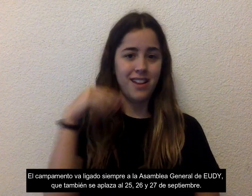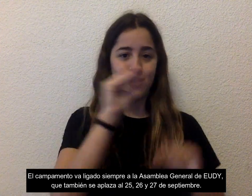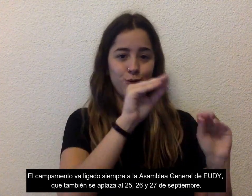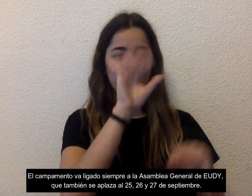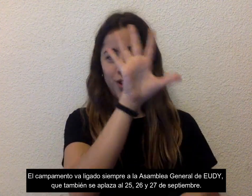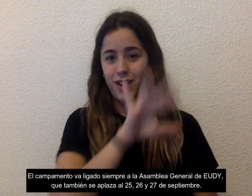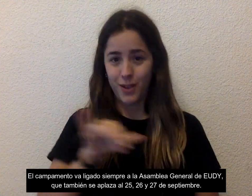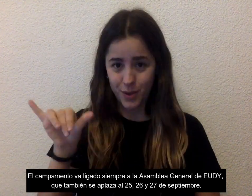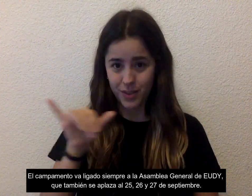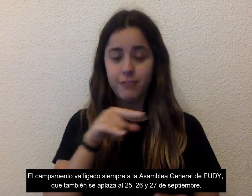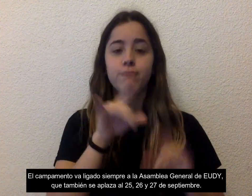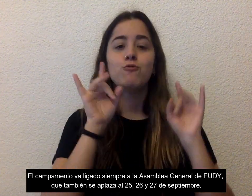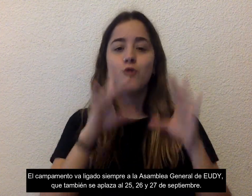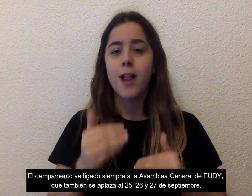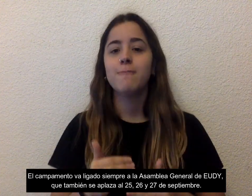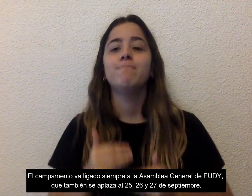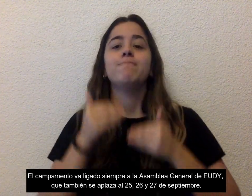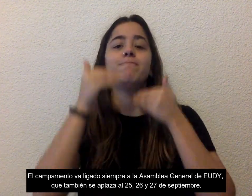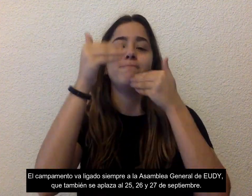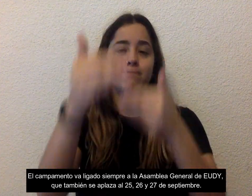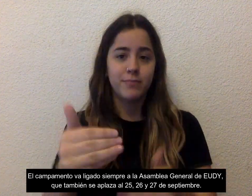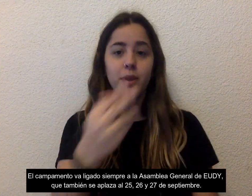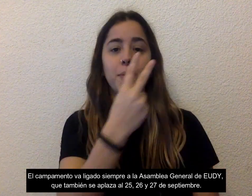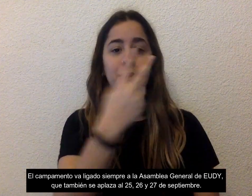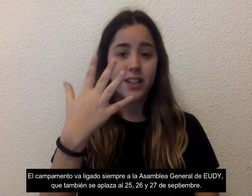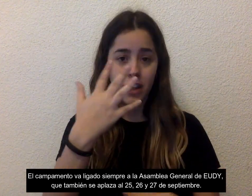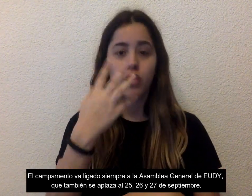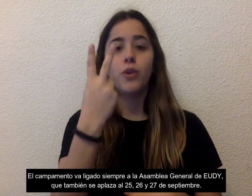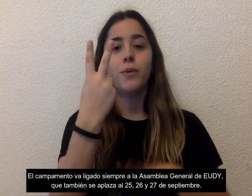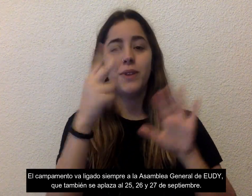¿Sigo siendo un tío genial? Sí.